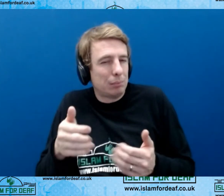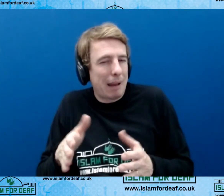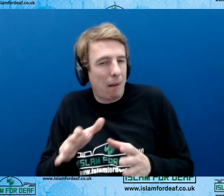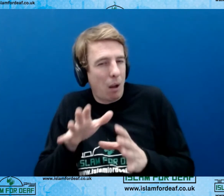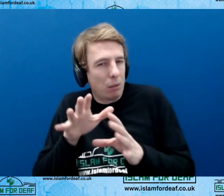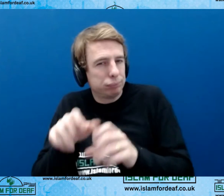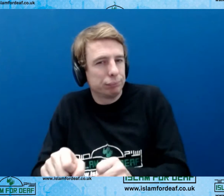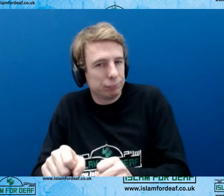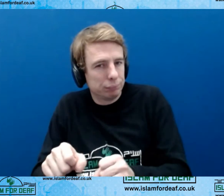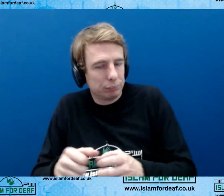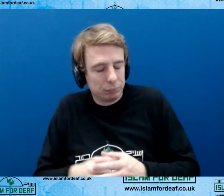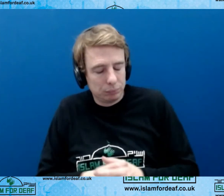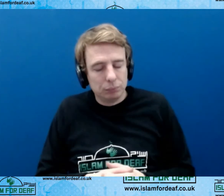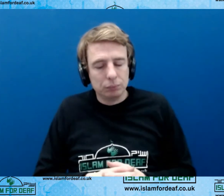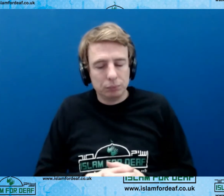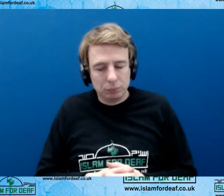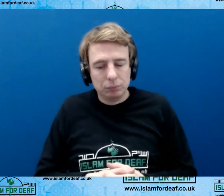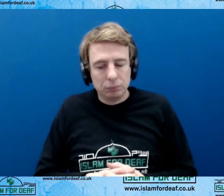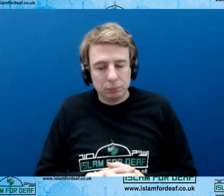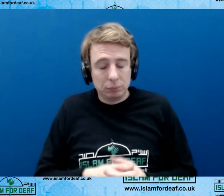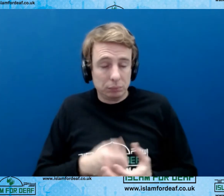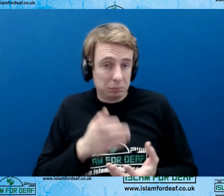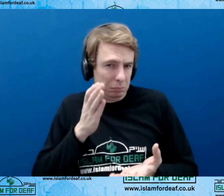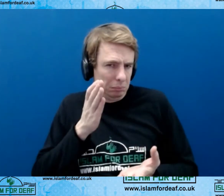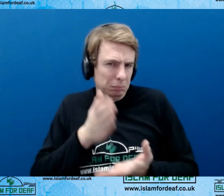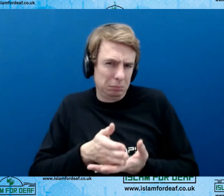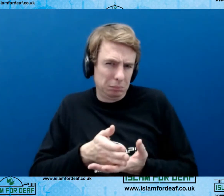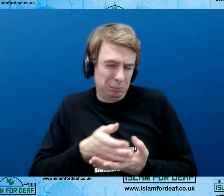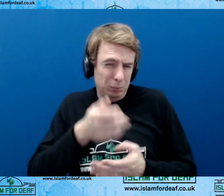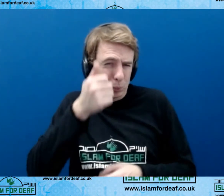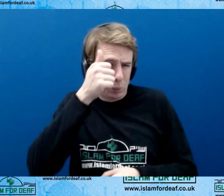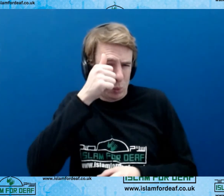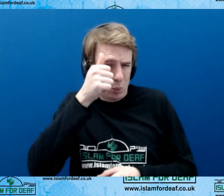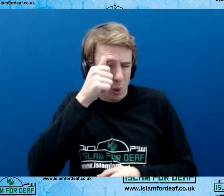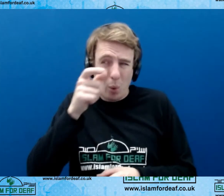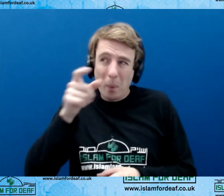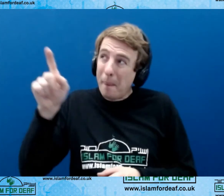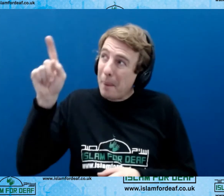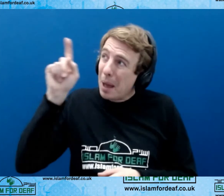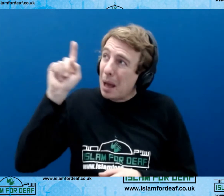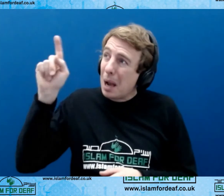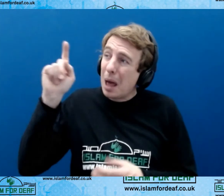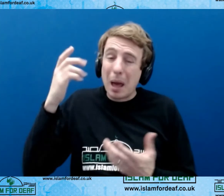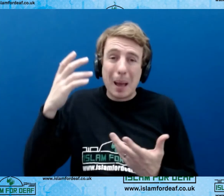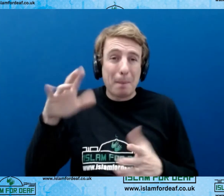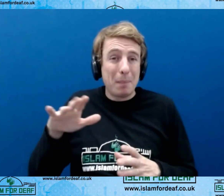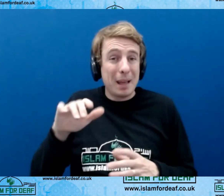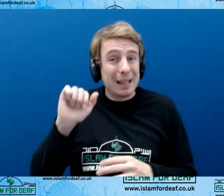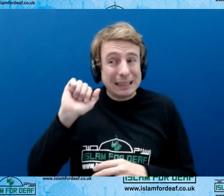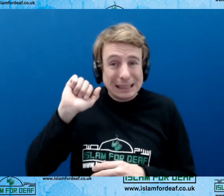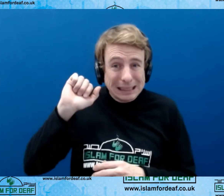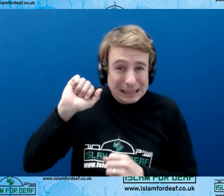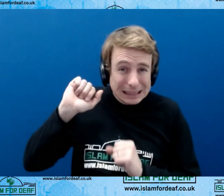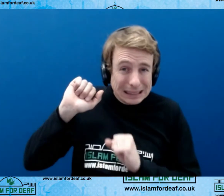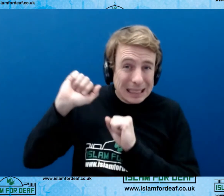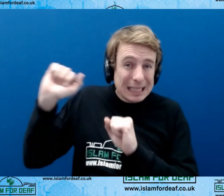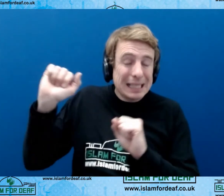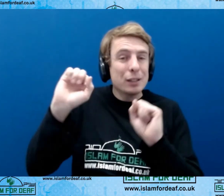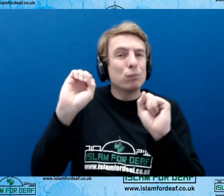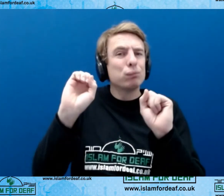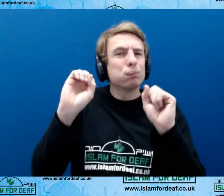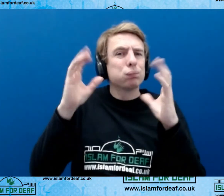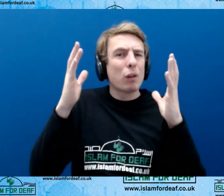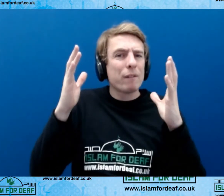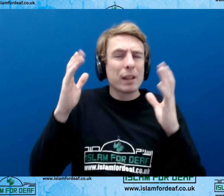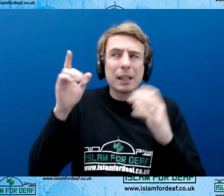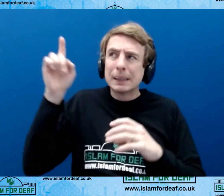that that Allah the Most High helped and aided his Prophet. وتخيل أن هذا الدين بدأ برجل واحد